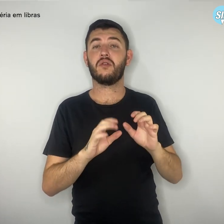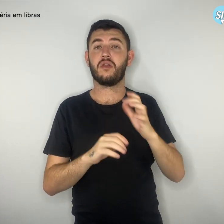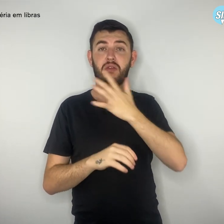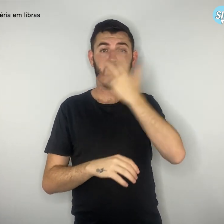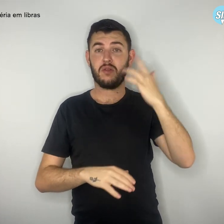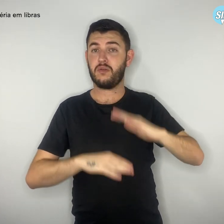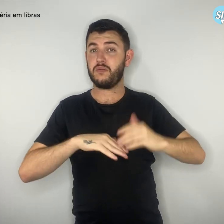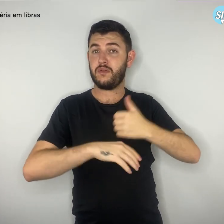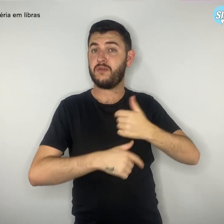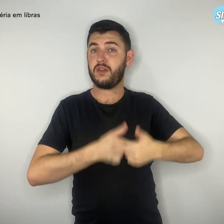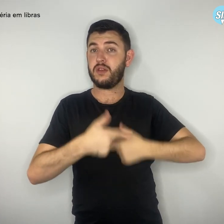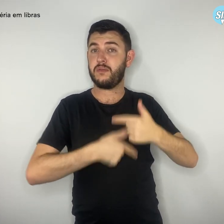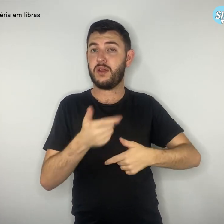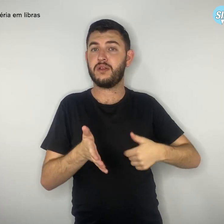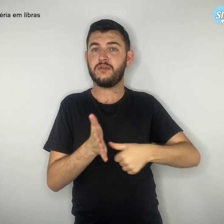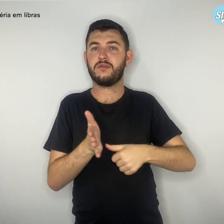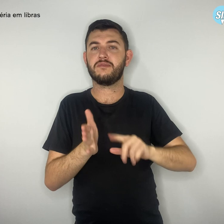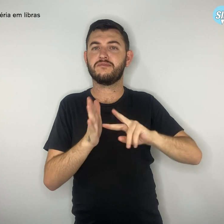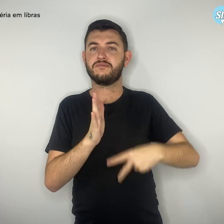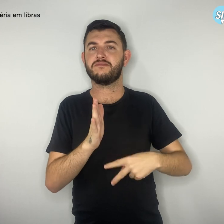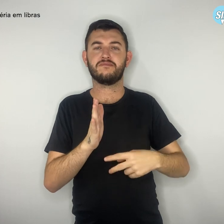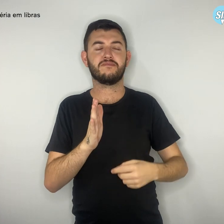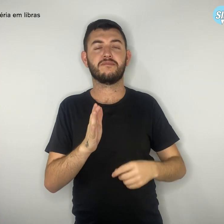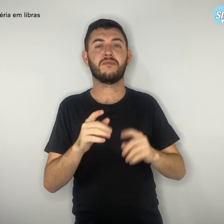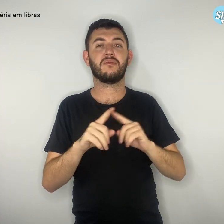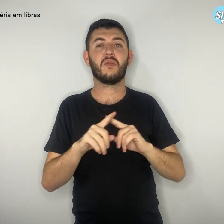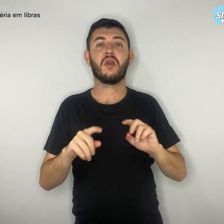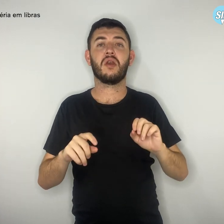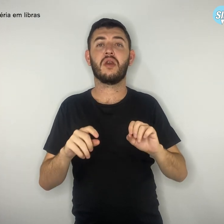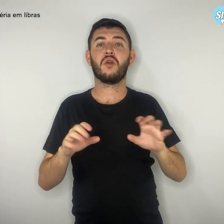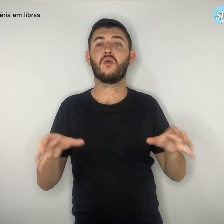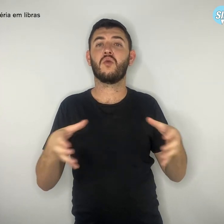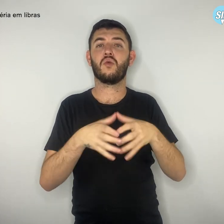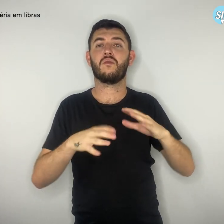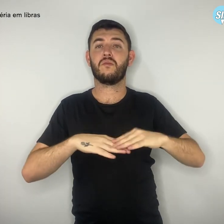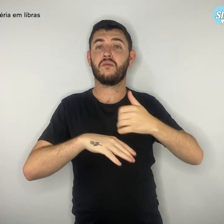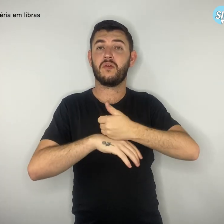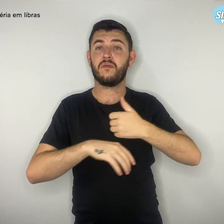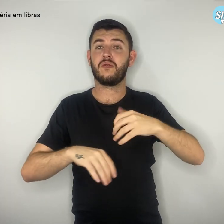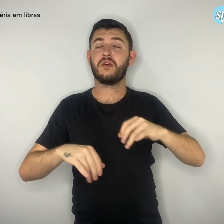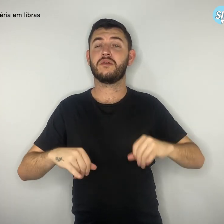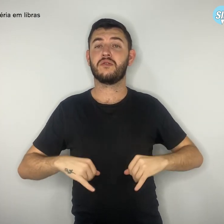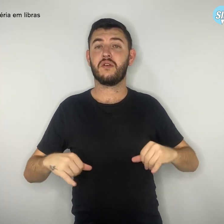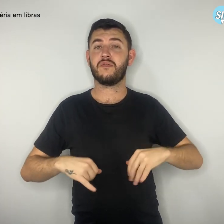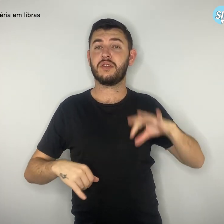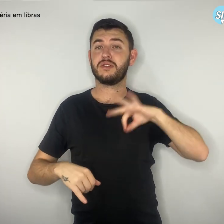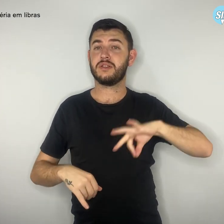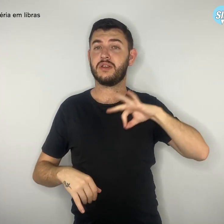dos ocupados sindicalizados e várias categorias sofrem com perdas